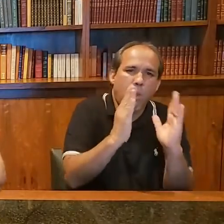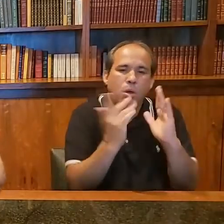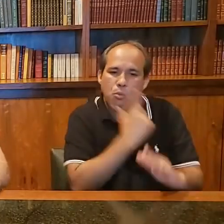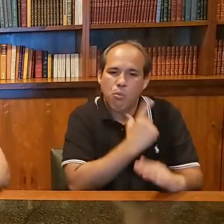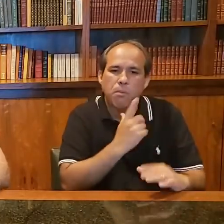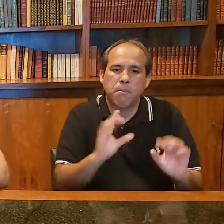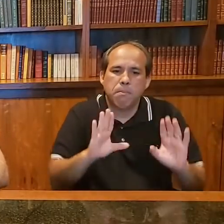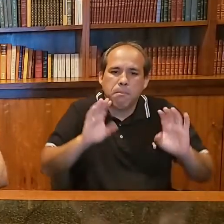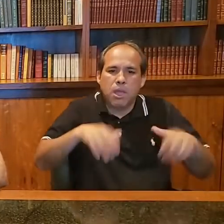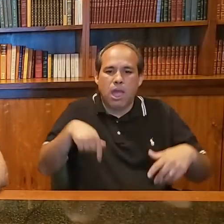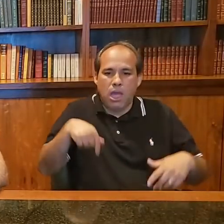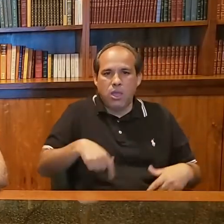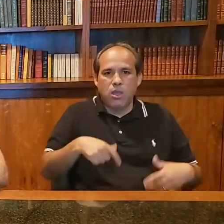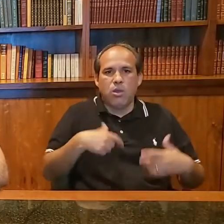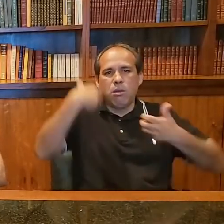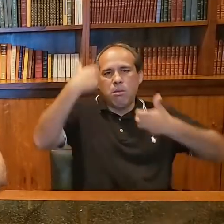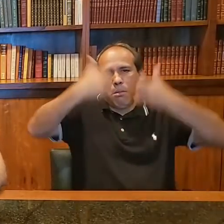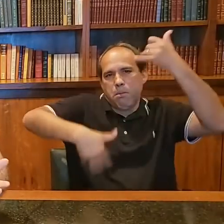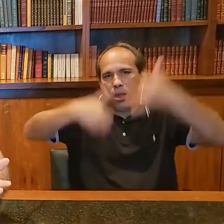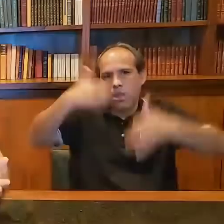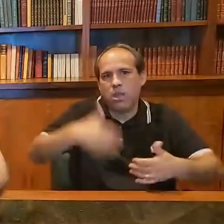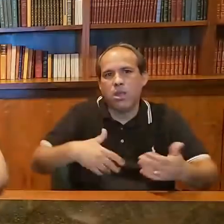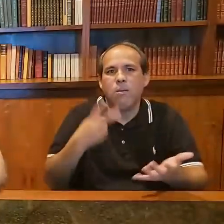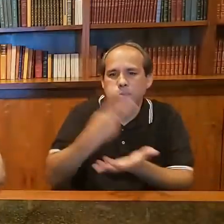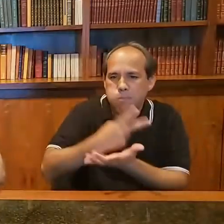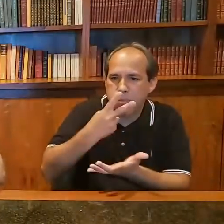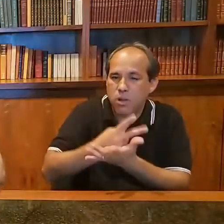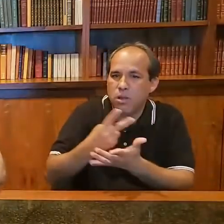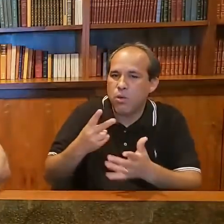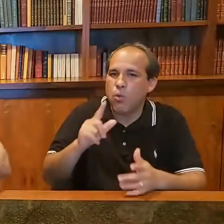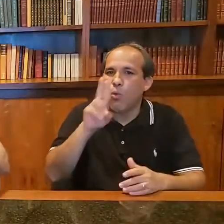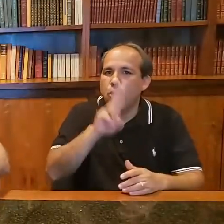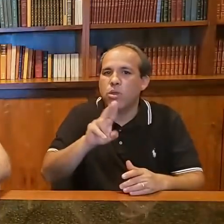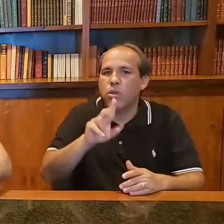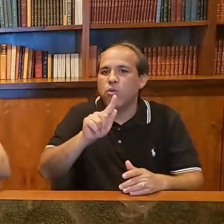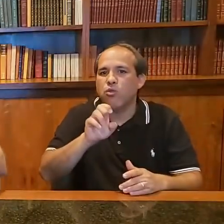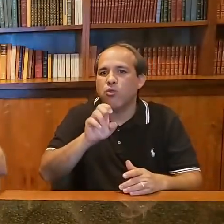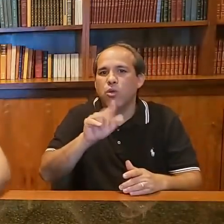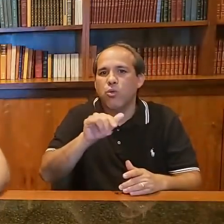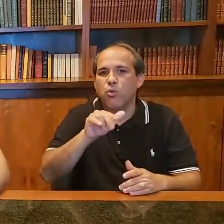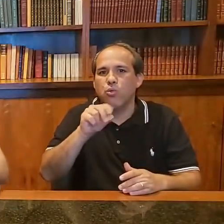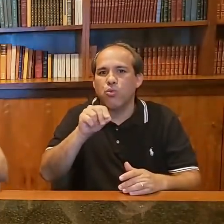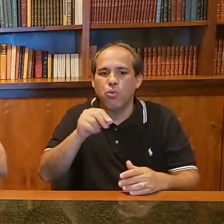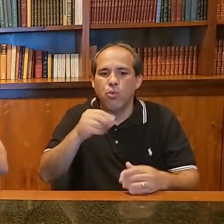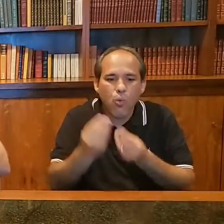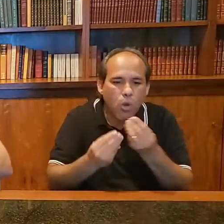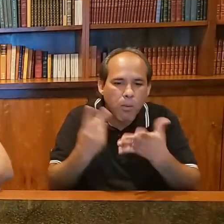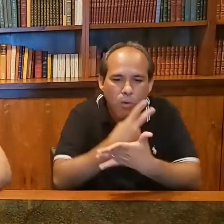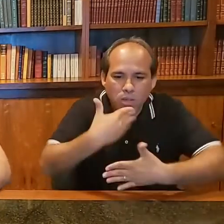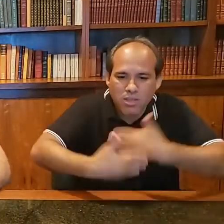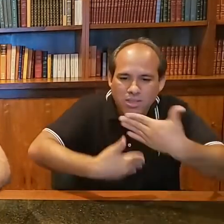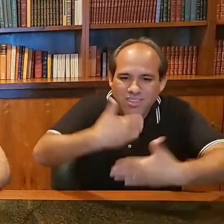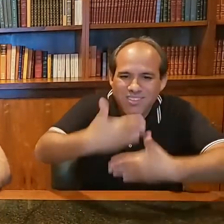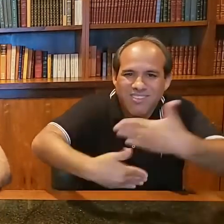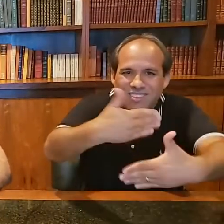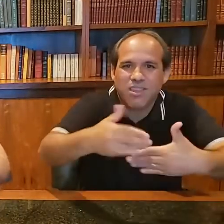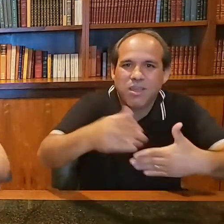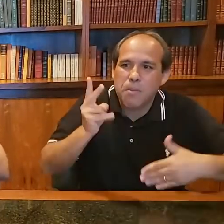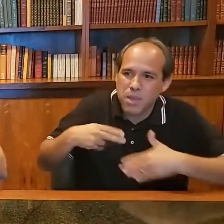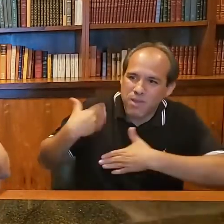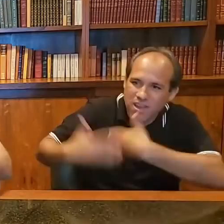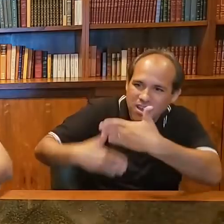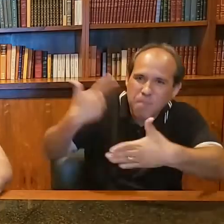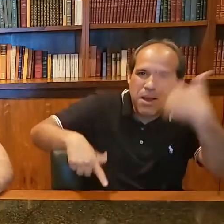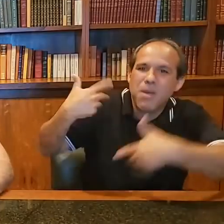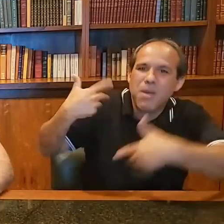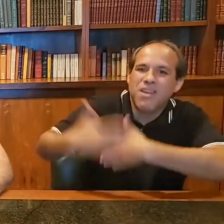está dizendo, está usando o gerúndio aqui, né? Que a gente não gosta do gerúndio, está saindo da prancheta. Realmente é uma realidade. É uma bateria que poderá ser recarregada em